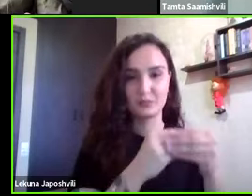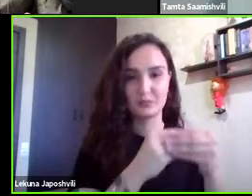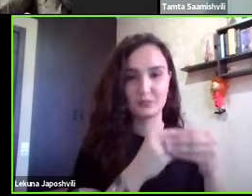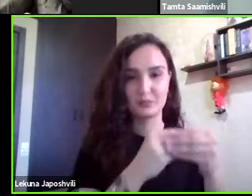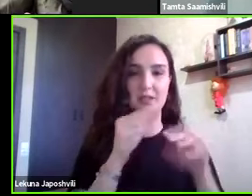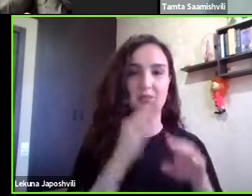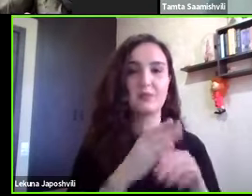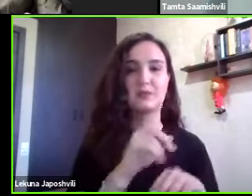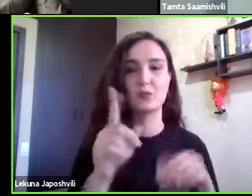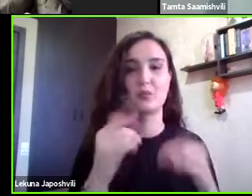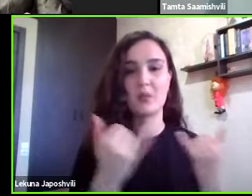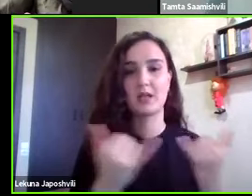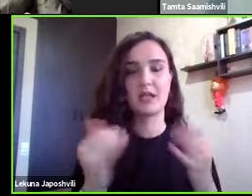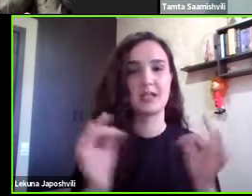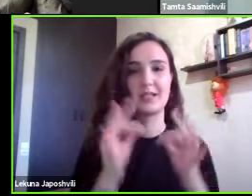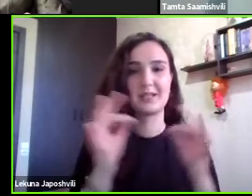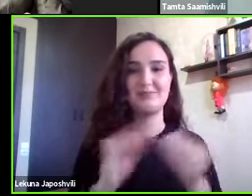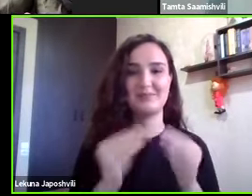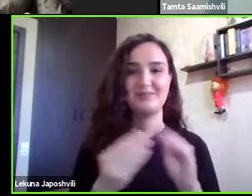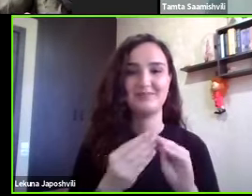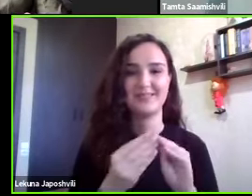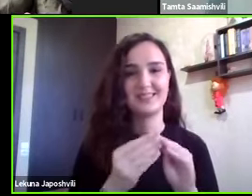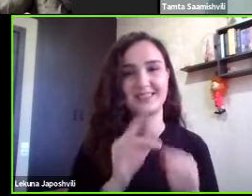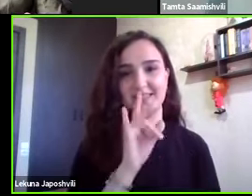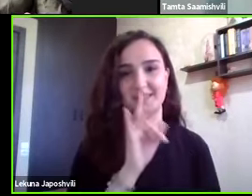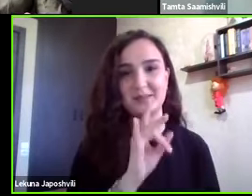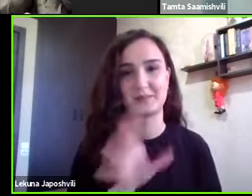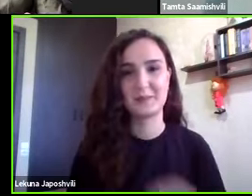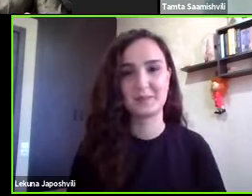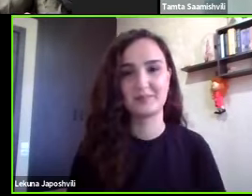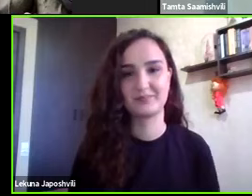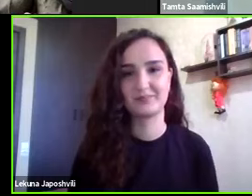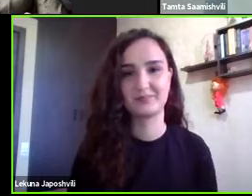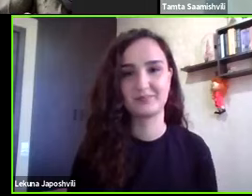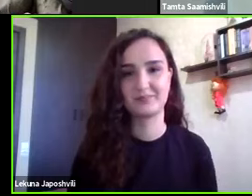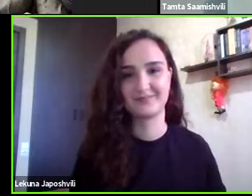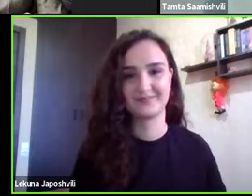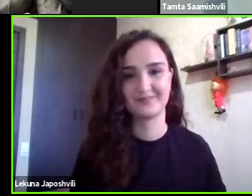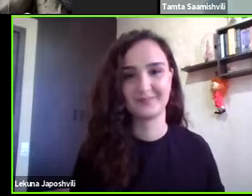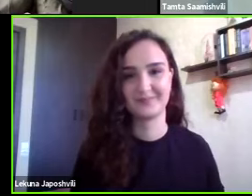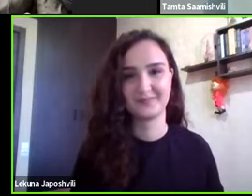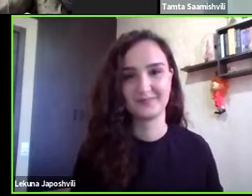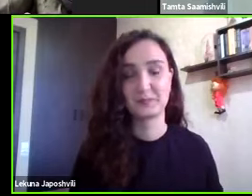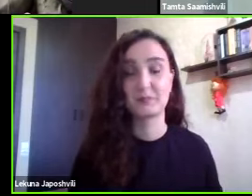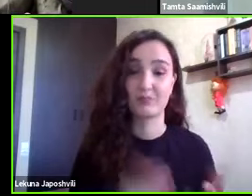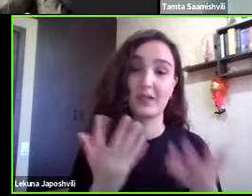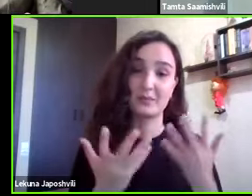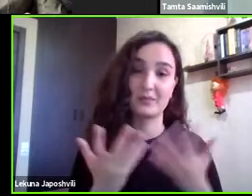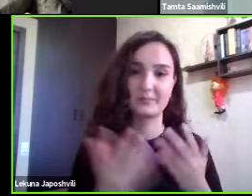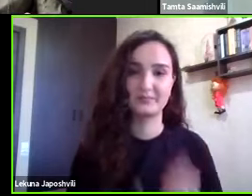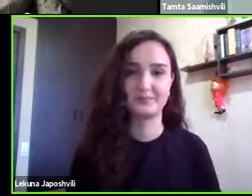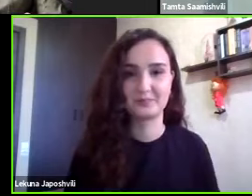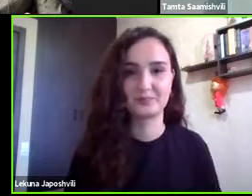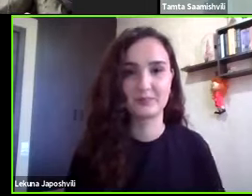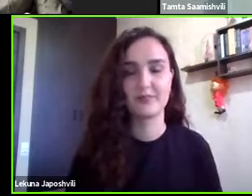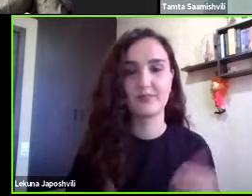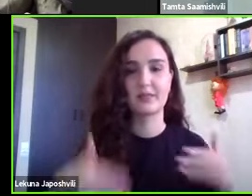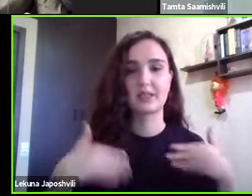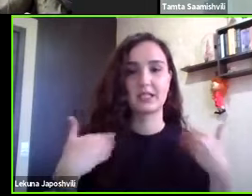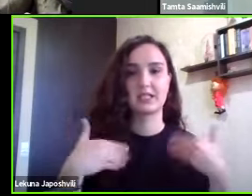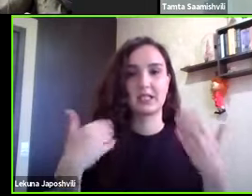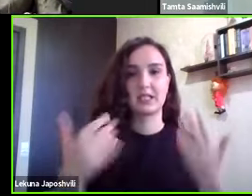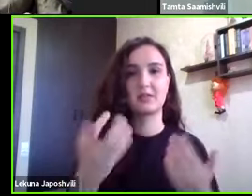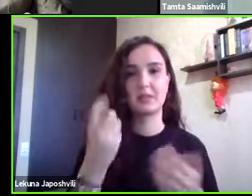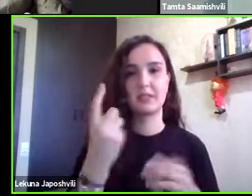მაქვს, რომ ახლა არანაირი ტექნიკური ხარვეზი აღარ შეგვიშლის ხელს. ალბათ. სალამი კიდევ